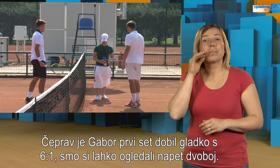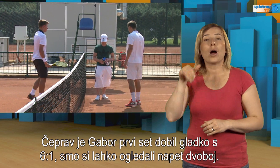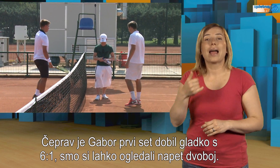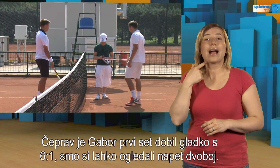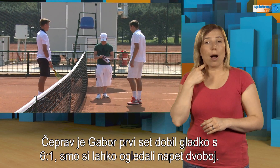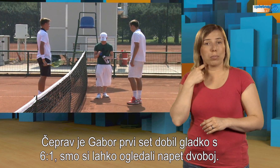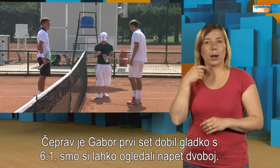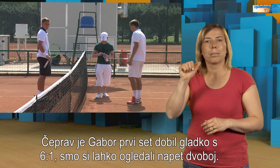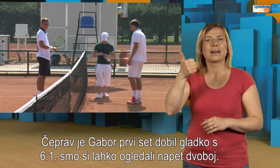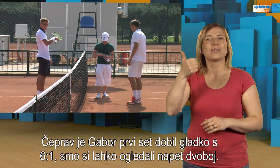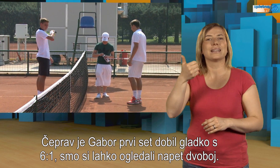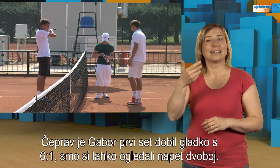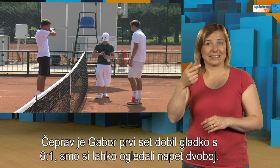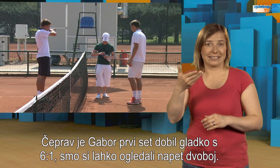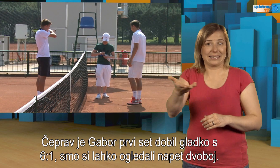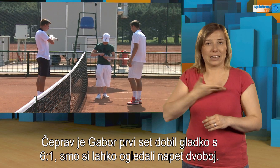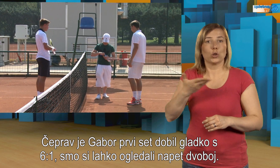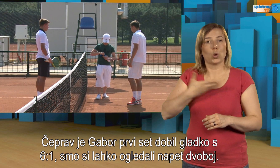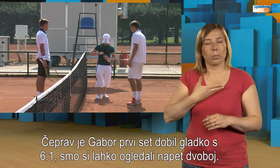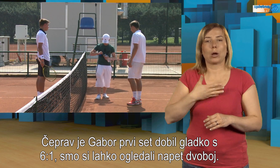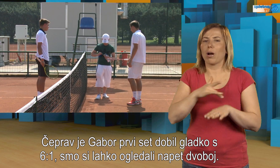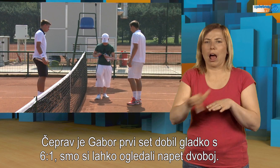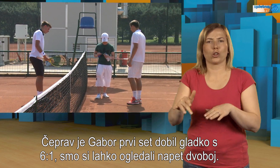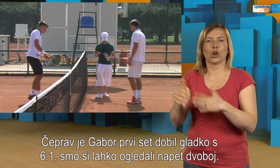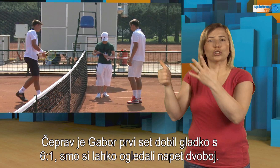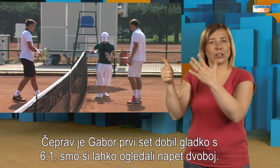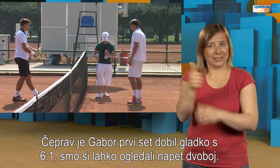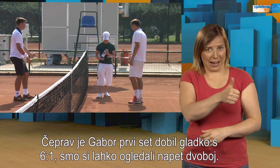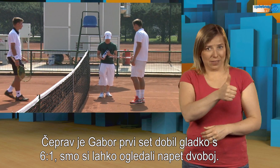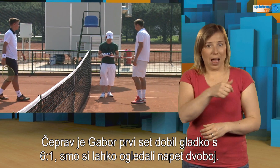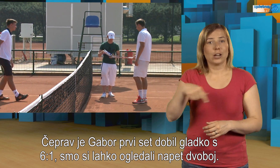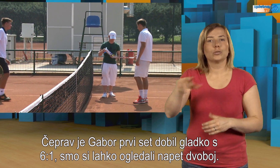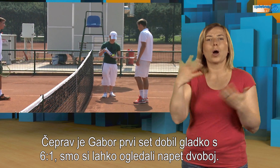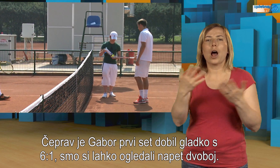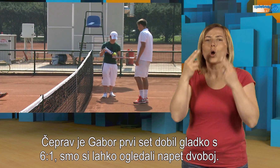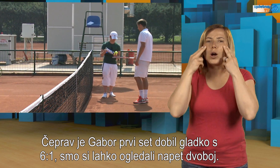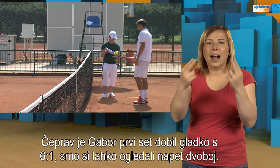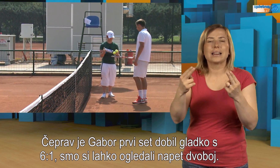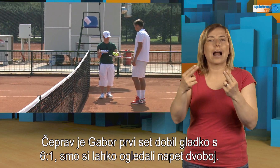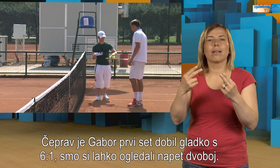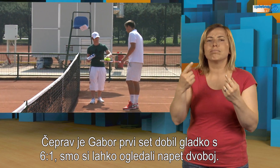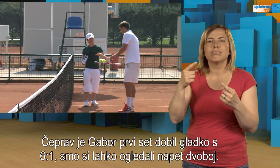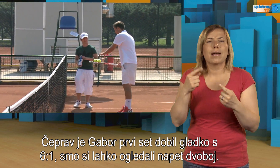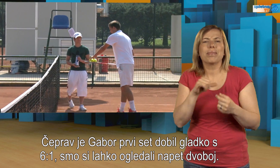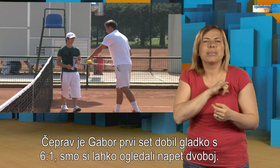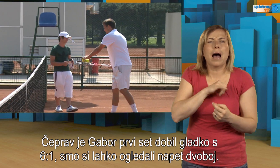Čeprav je Gabor prvi set dobil gladko s 6-1, smo si lahko ogledali napet dvoboj.